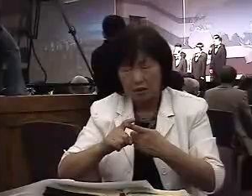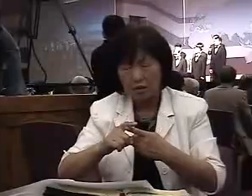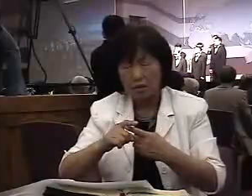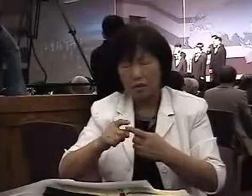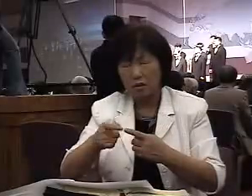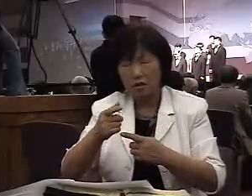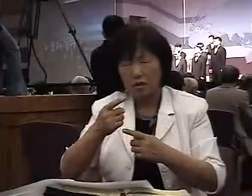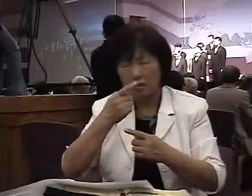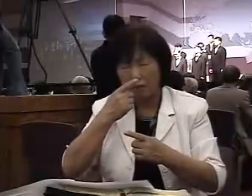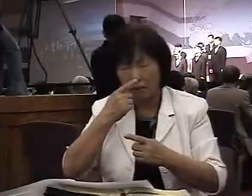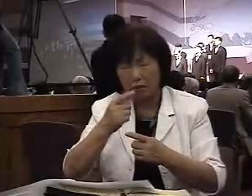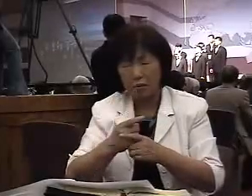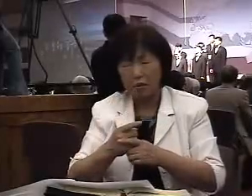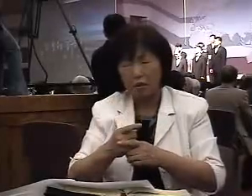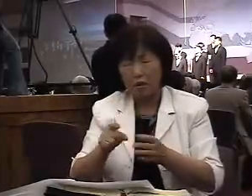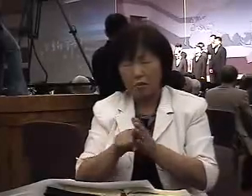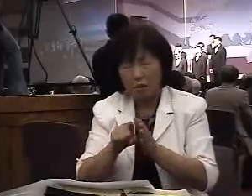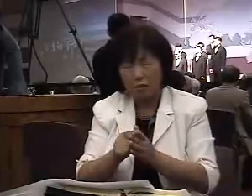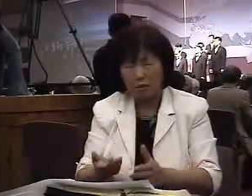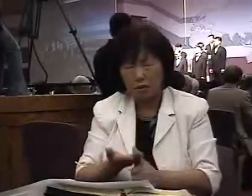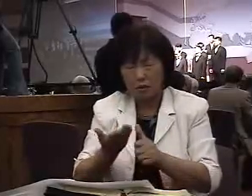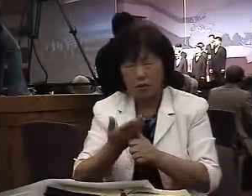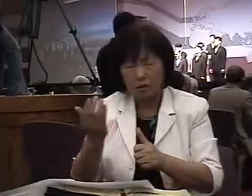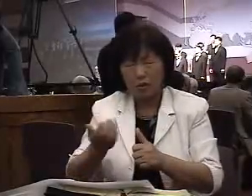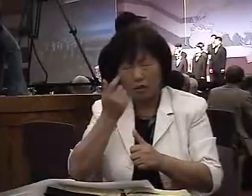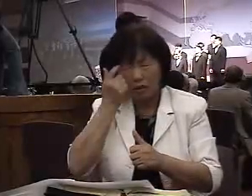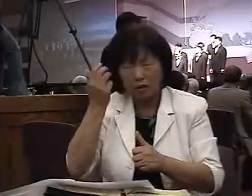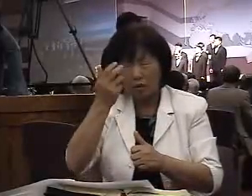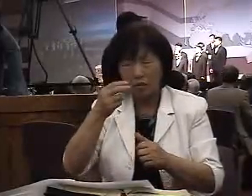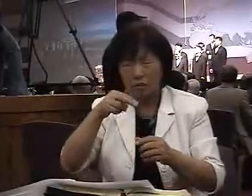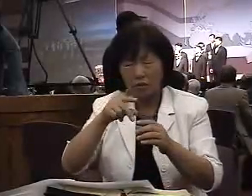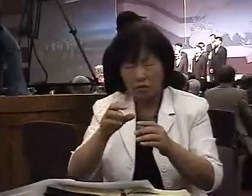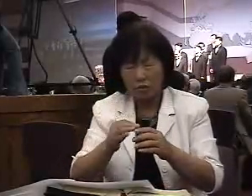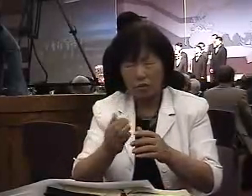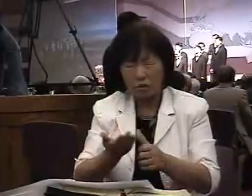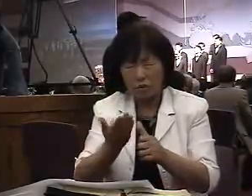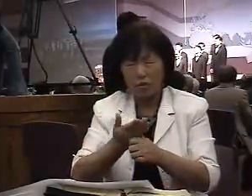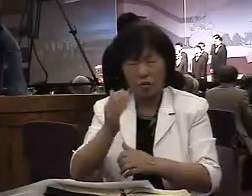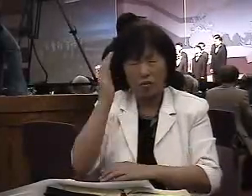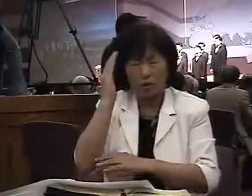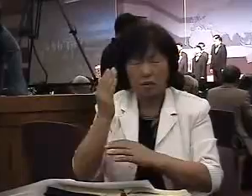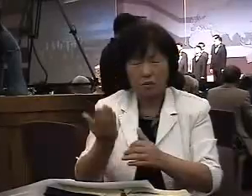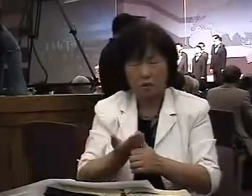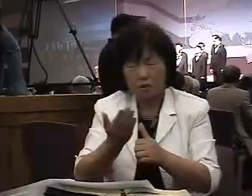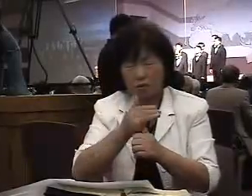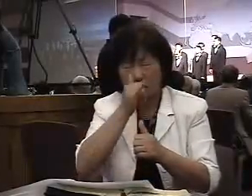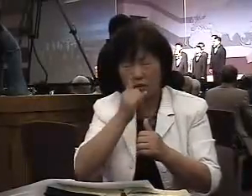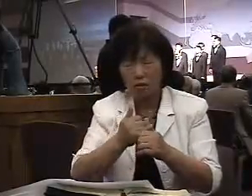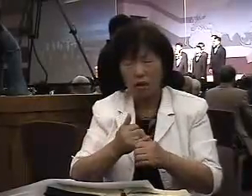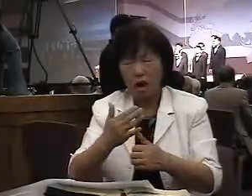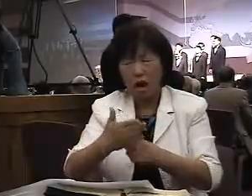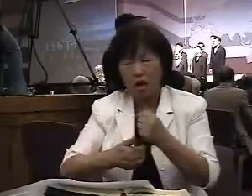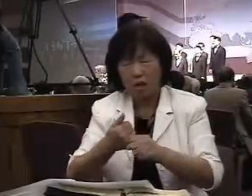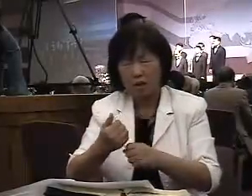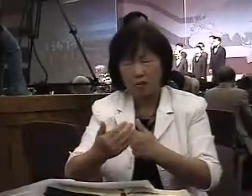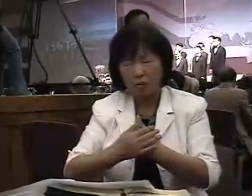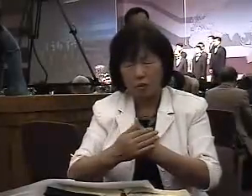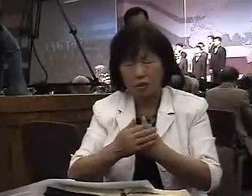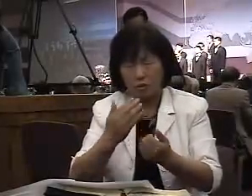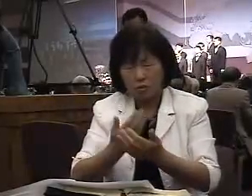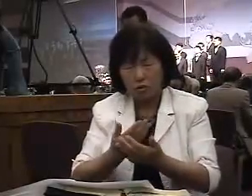하나님, 다음 세대를 믿음으로 키우며 영성으로 키우며 말씀으로 키울 수 있도록 인도해 주시옵소서. 아버지 하나님,